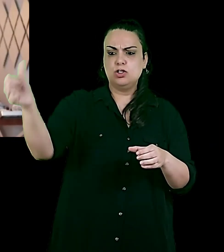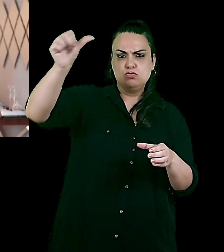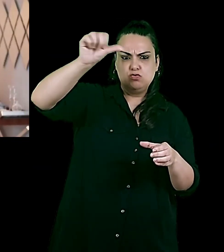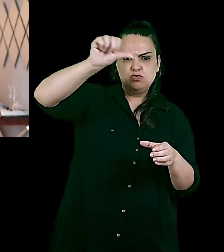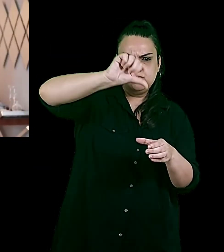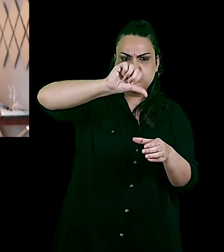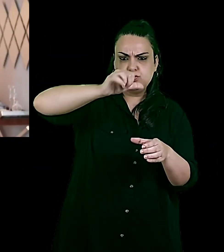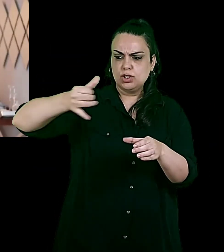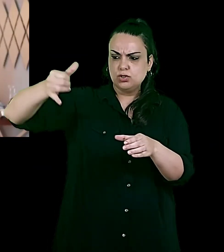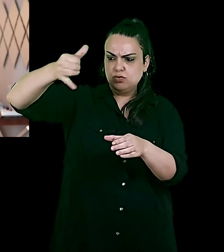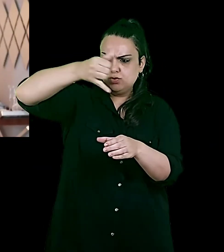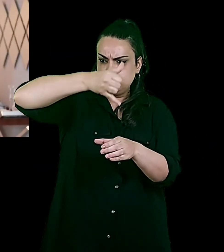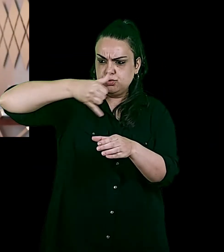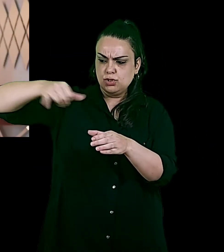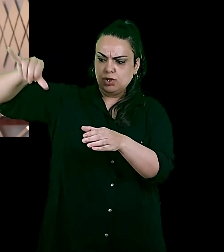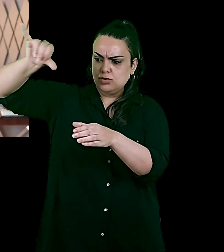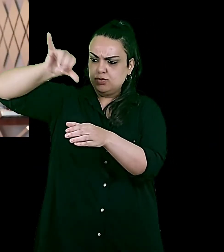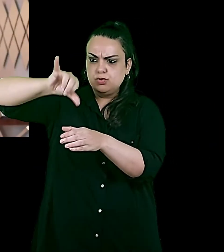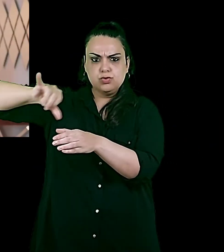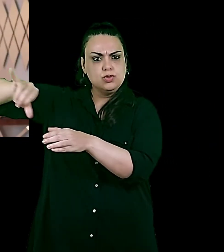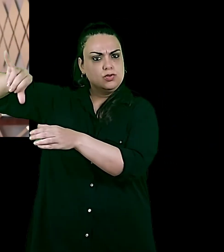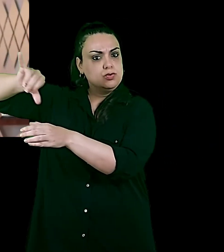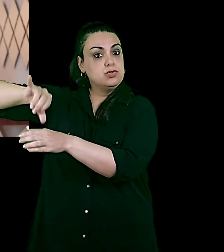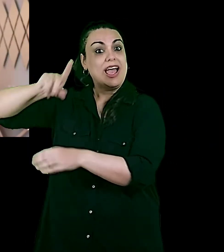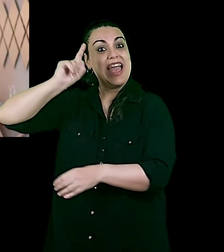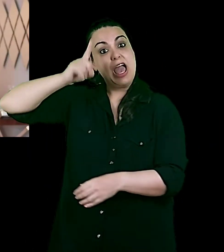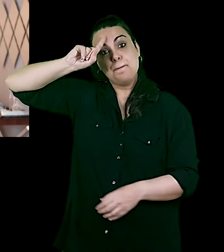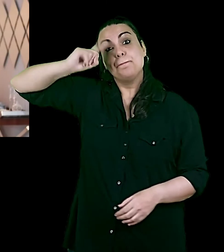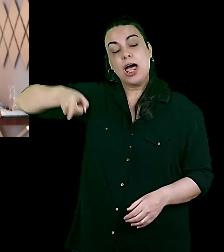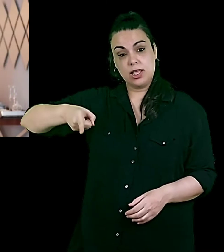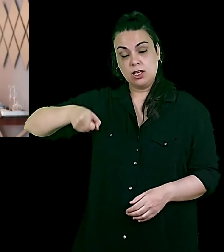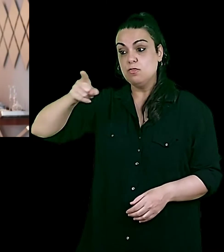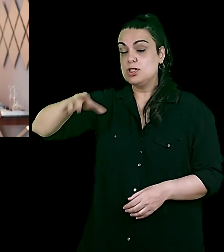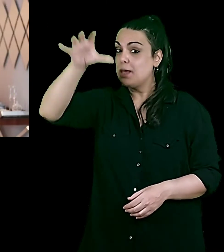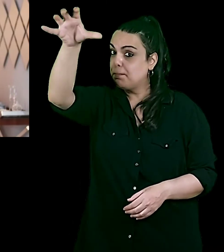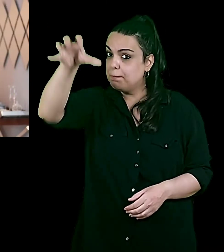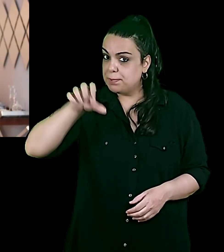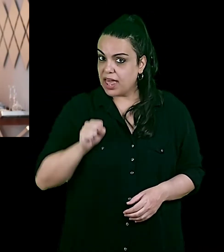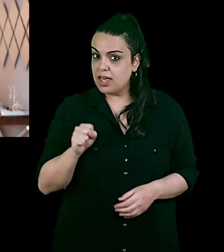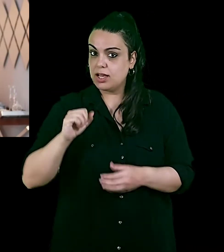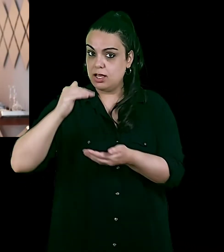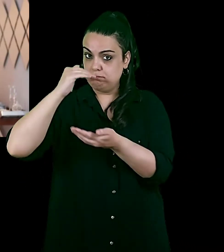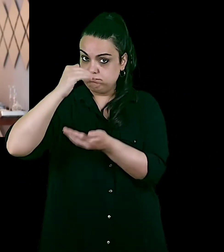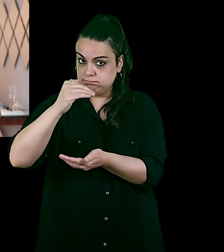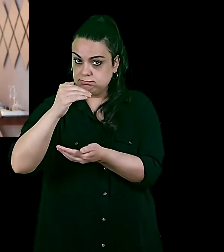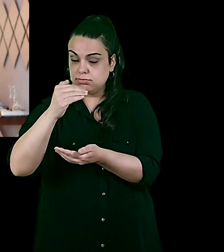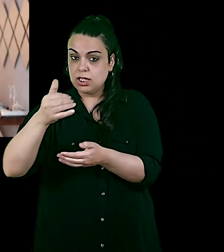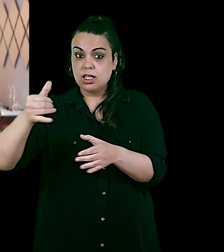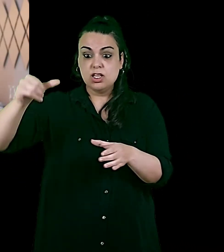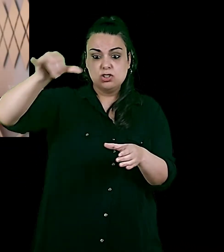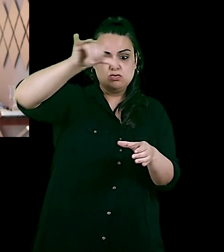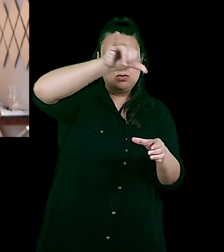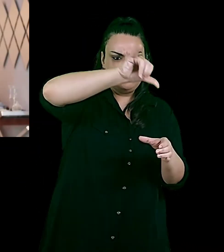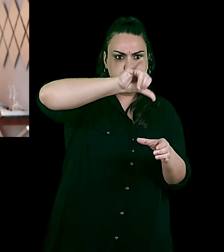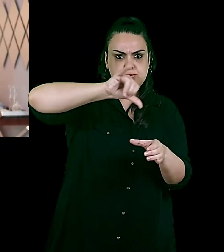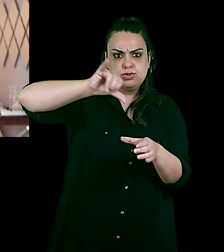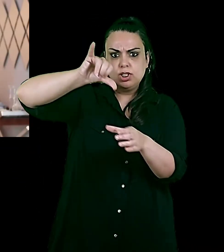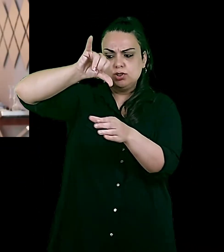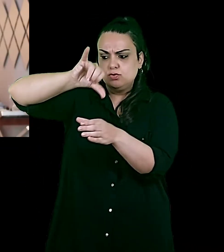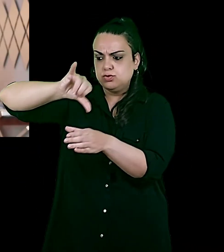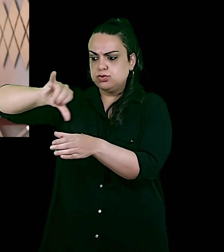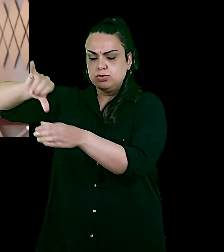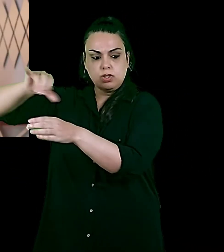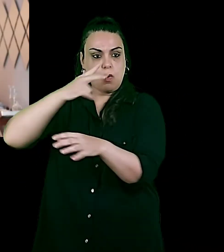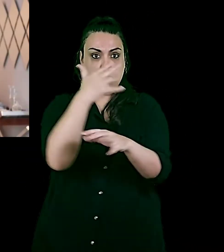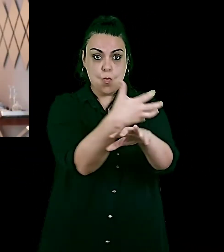sobre os vasos. Essa é a palavra de ordem para ela pegar o azeite da botija e derramar sobre